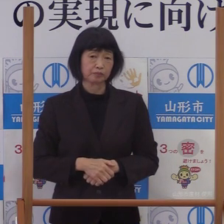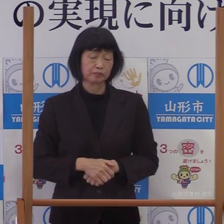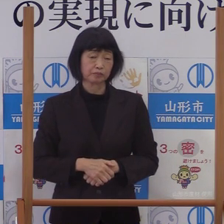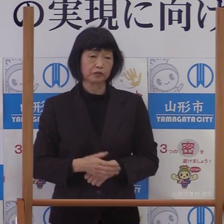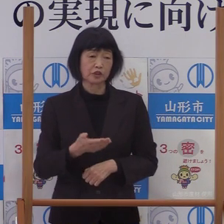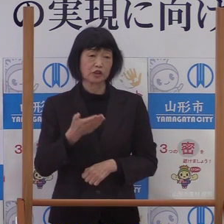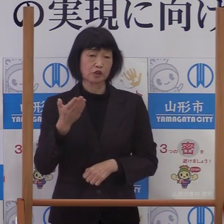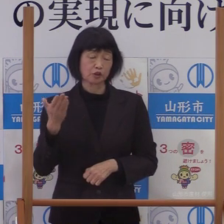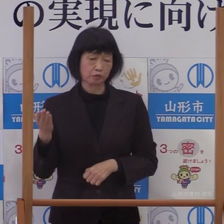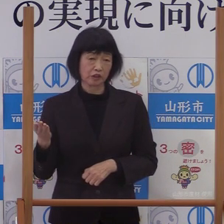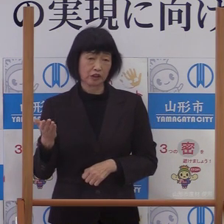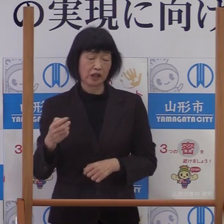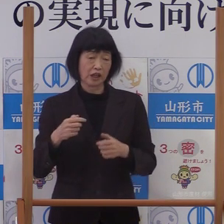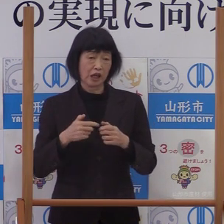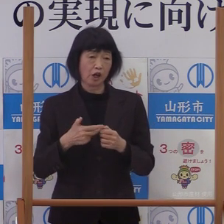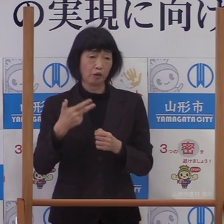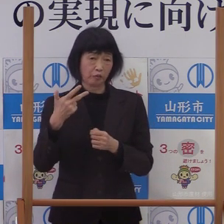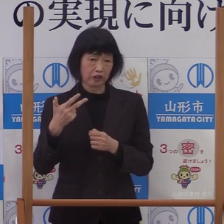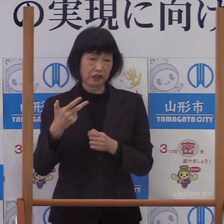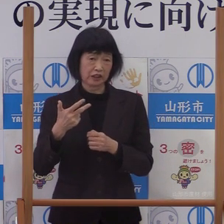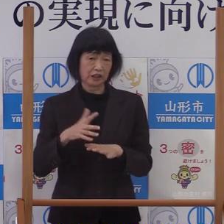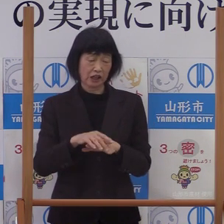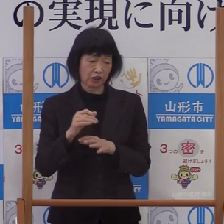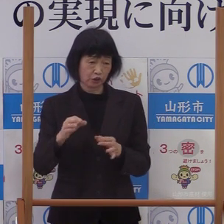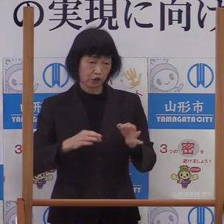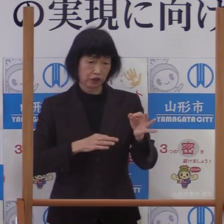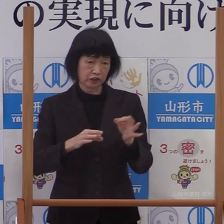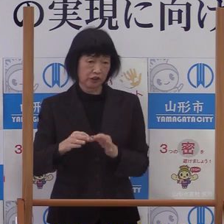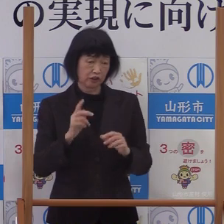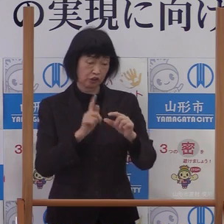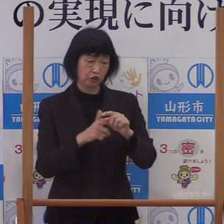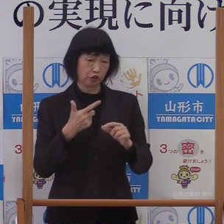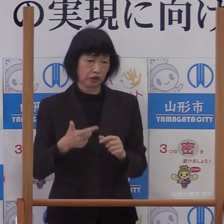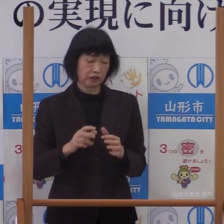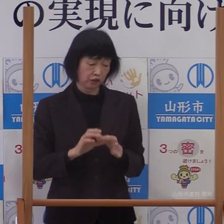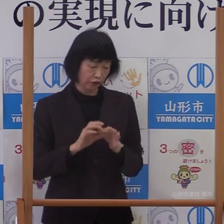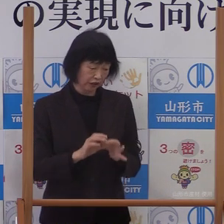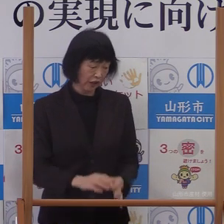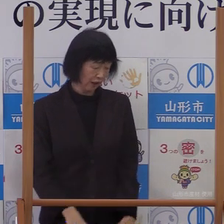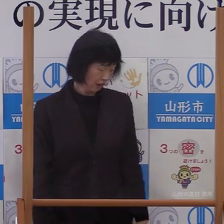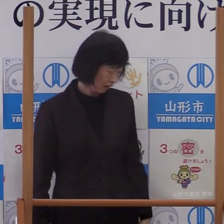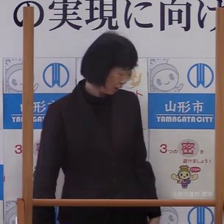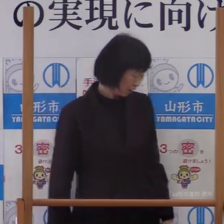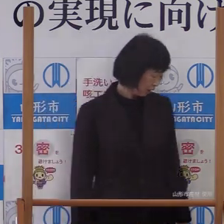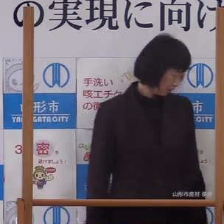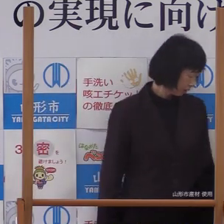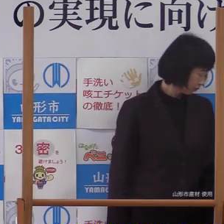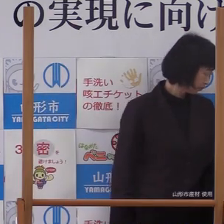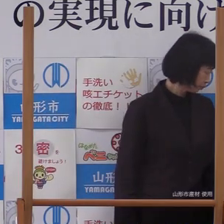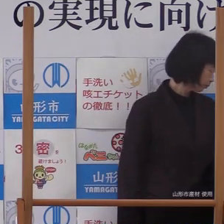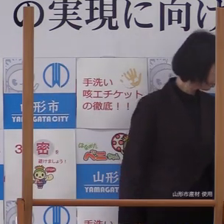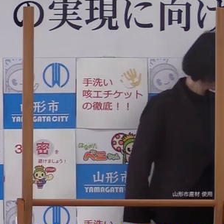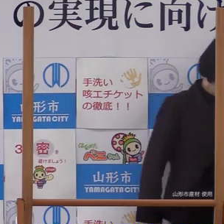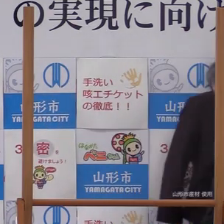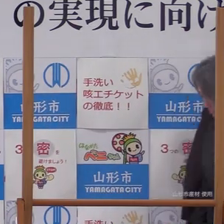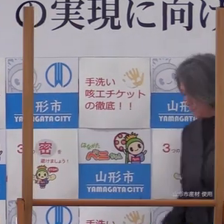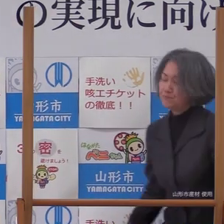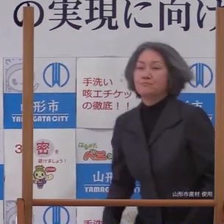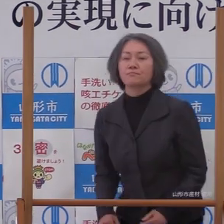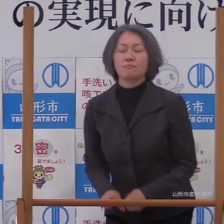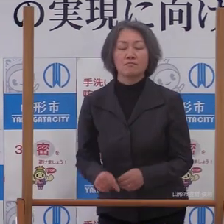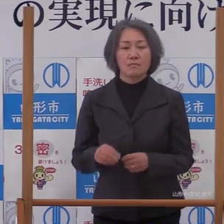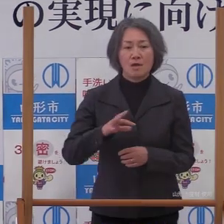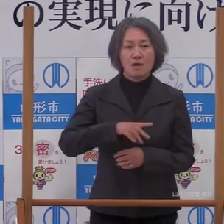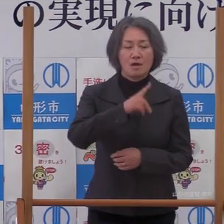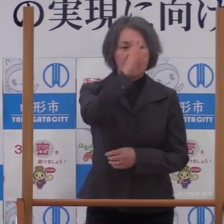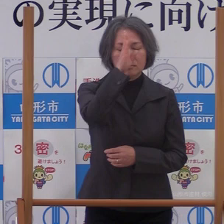続きまして、山形市初市中心に伴う縁起物の販売および初市沿線商店街での